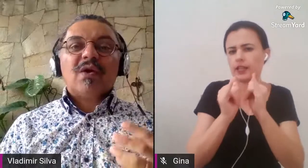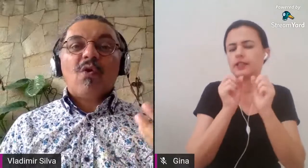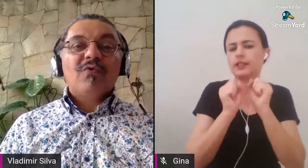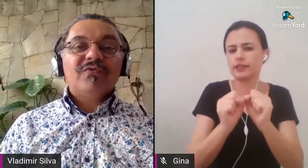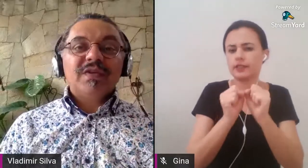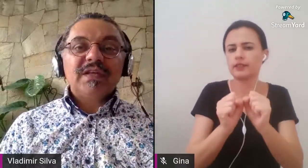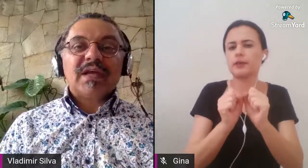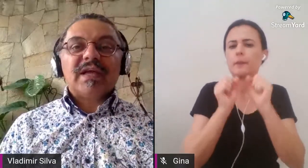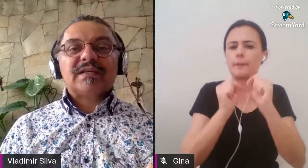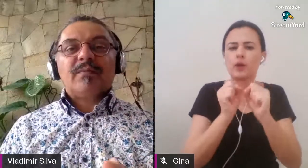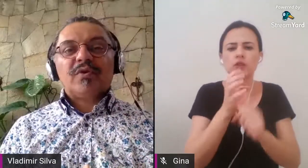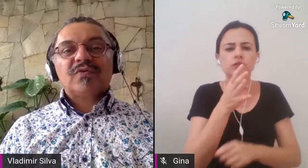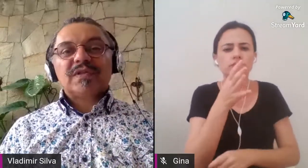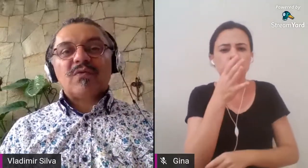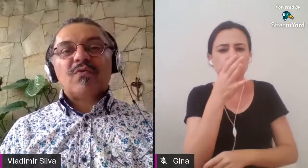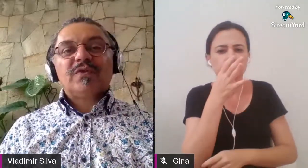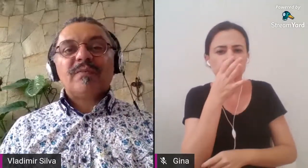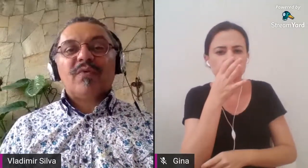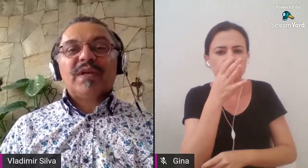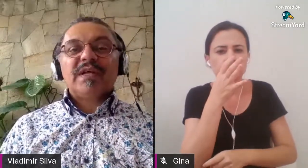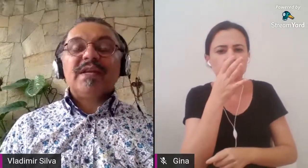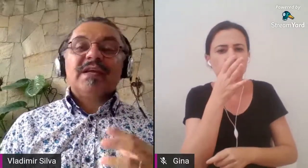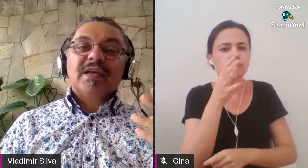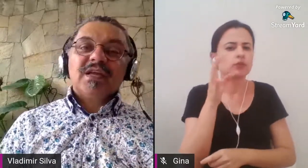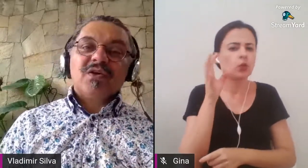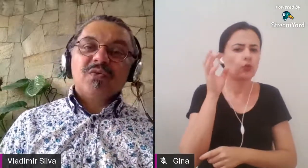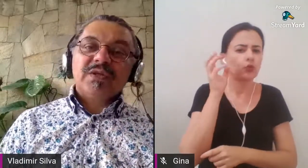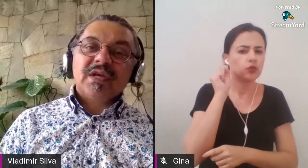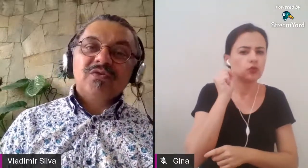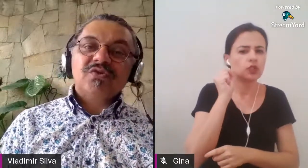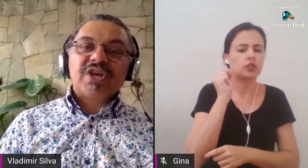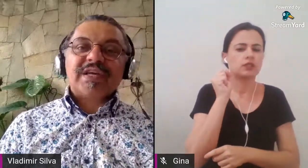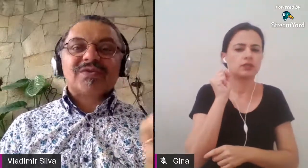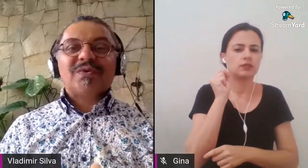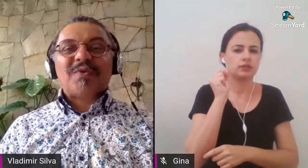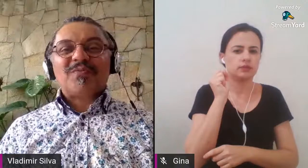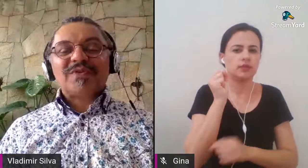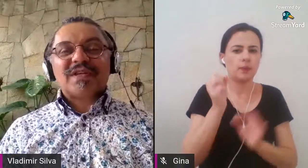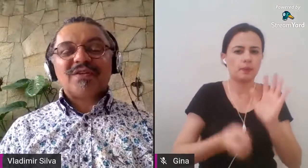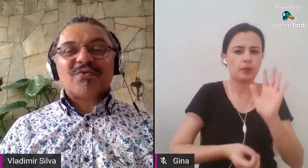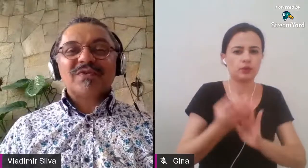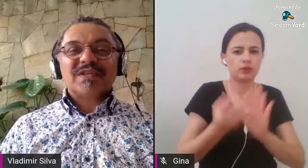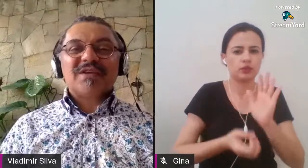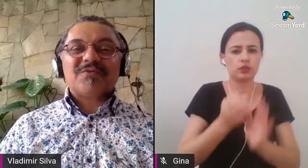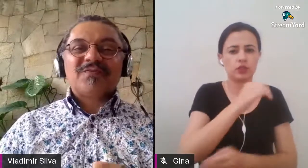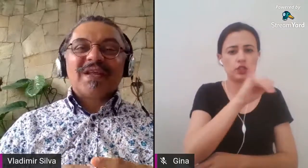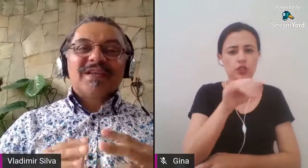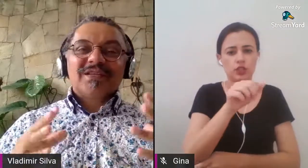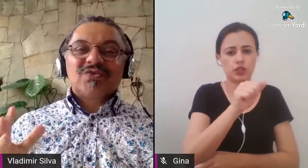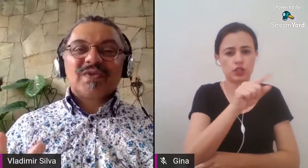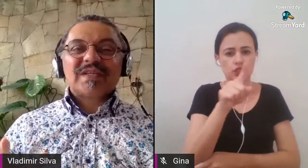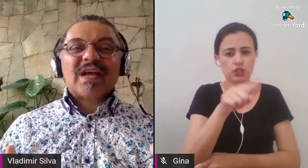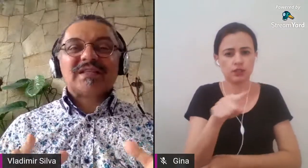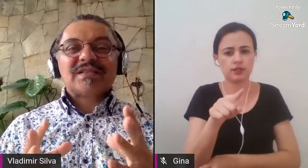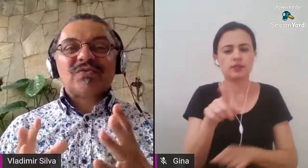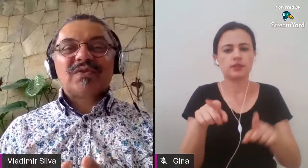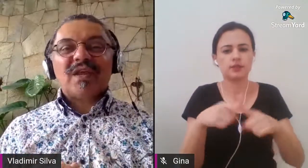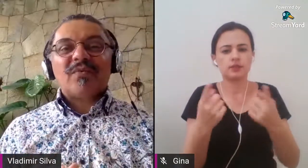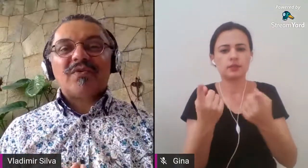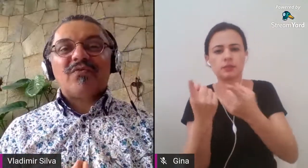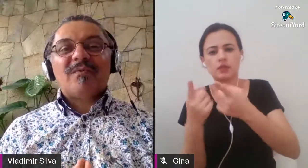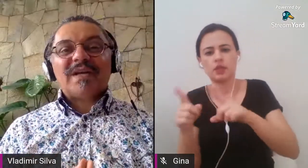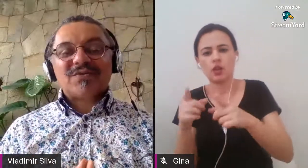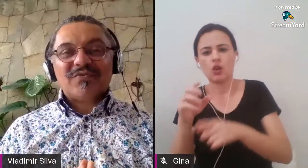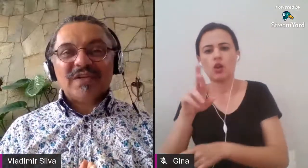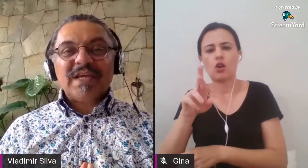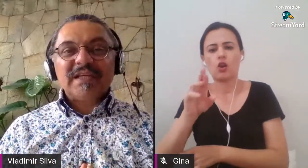momento, ouvir essa produção contemporânea, que inclui tanto jazz quanto a música de concerto, de suas casas